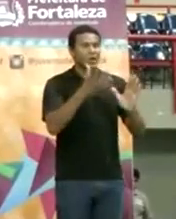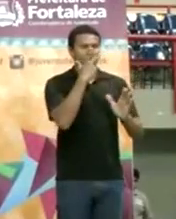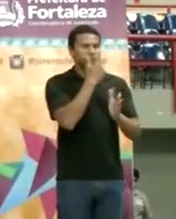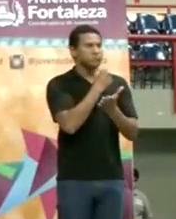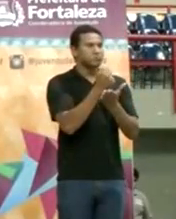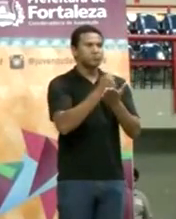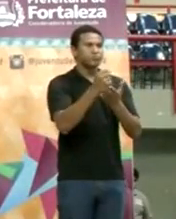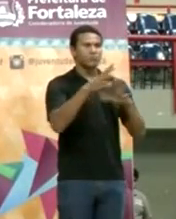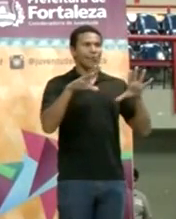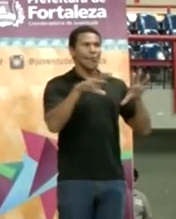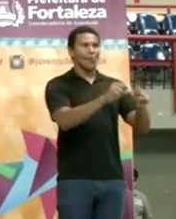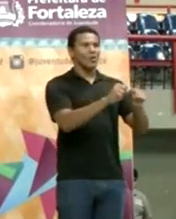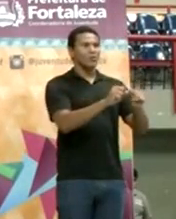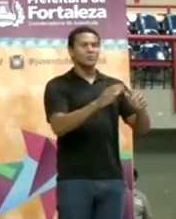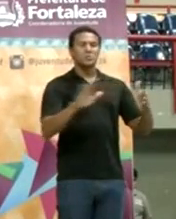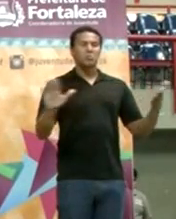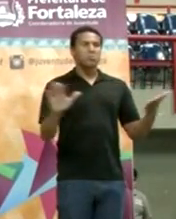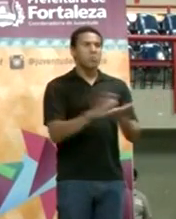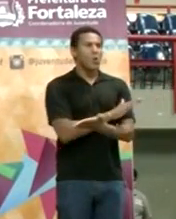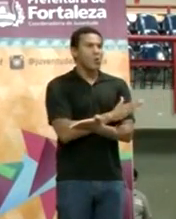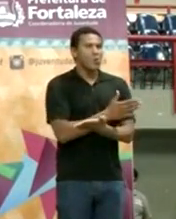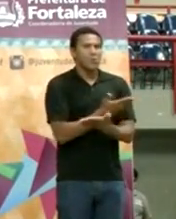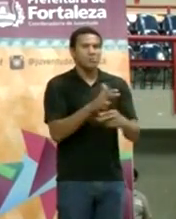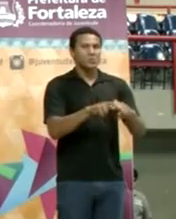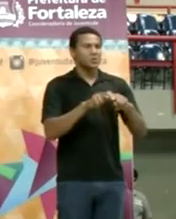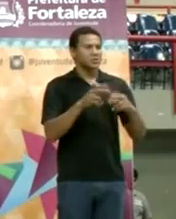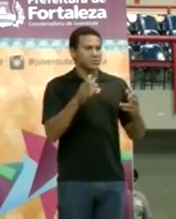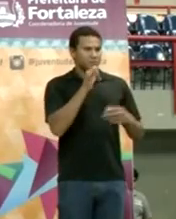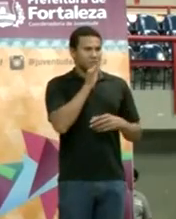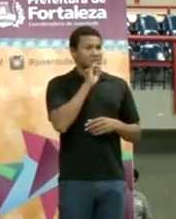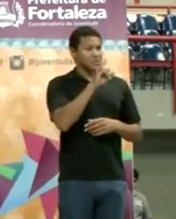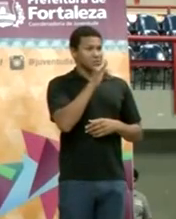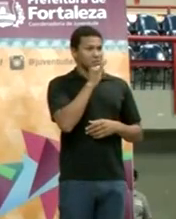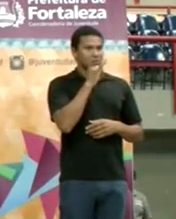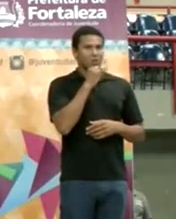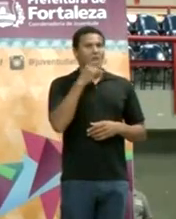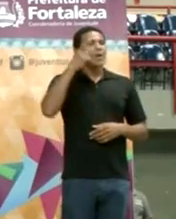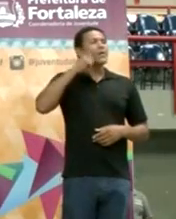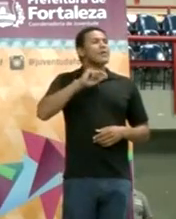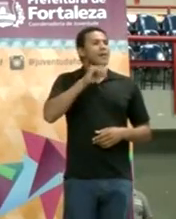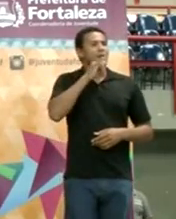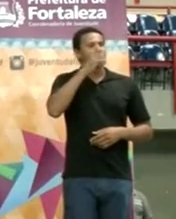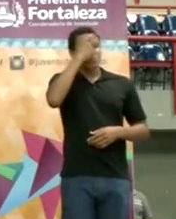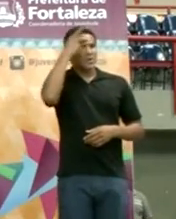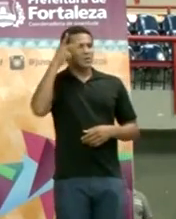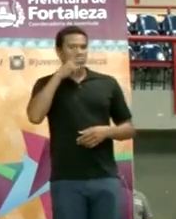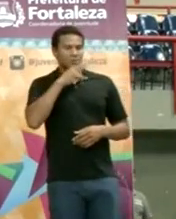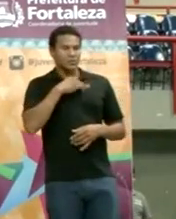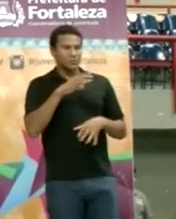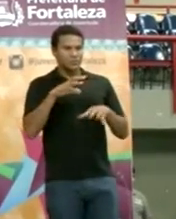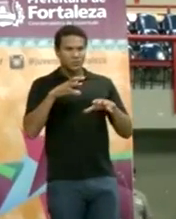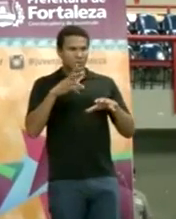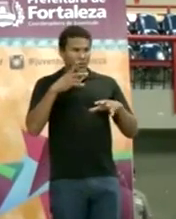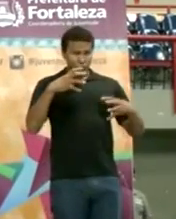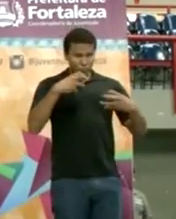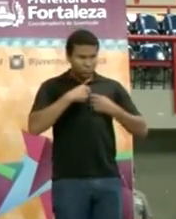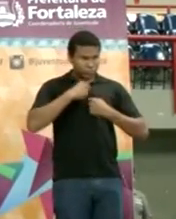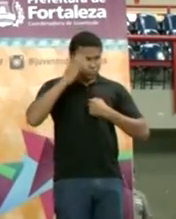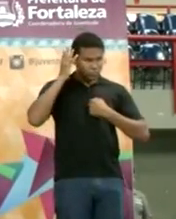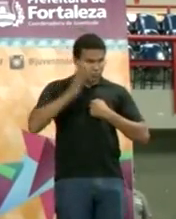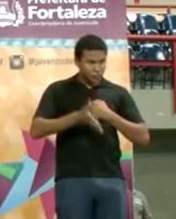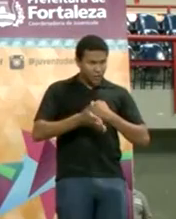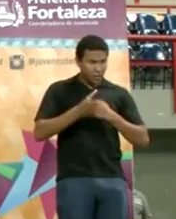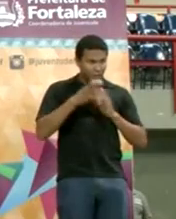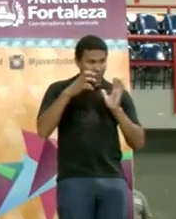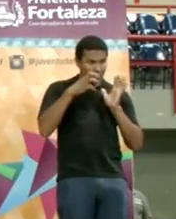TCD4. Quem atua sobre os invasores são as células TCD8, que o HIV não